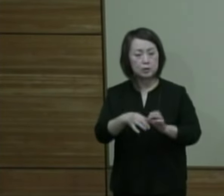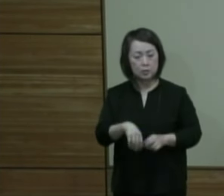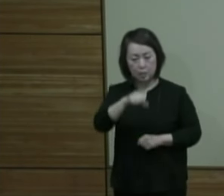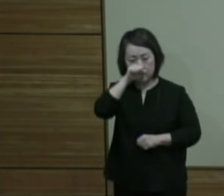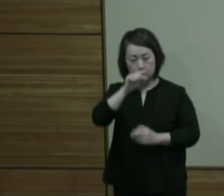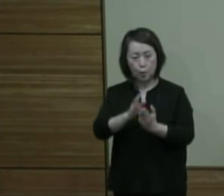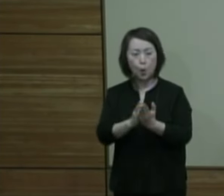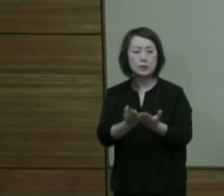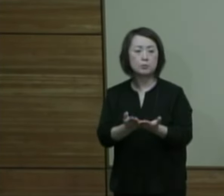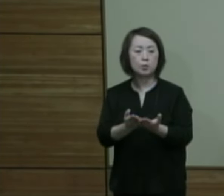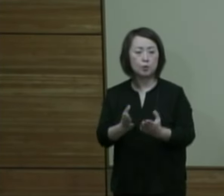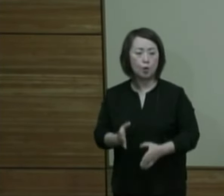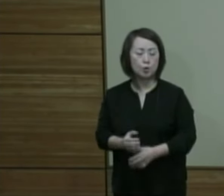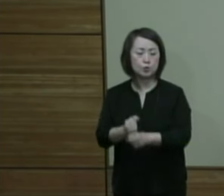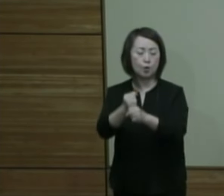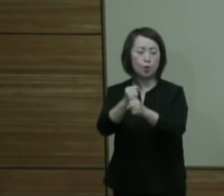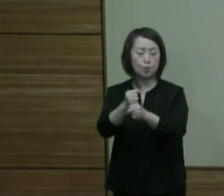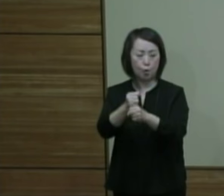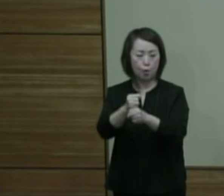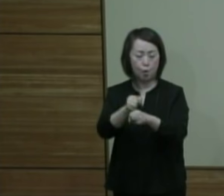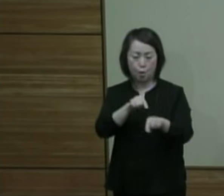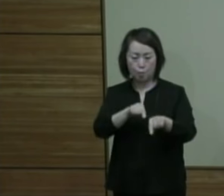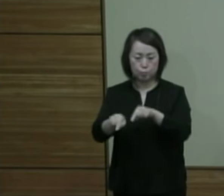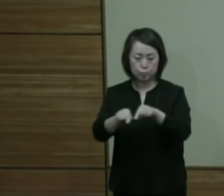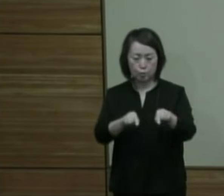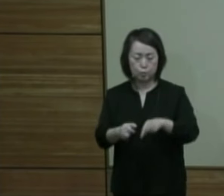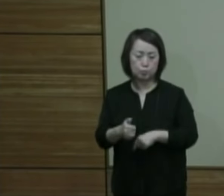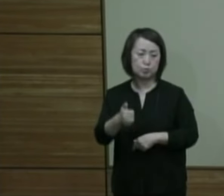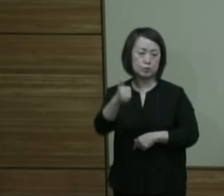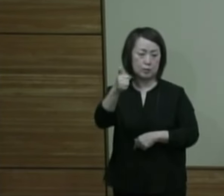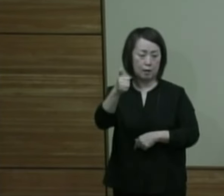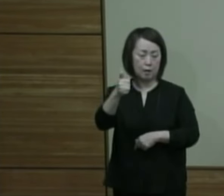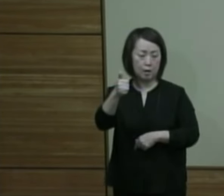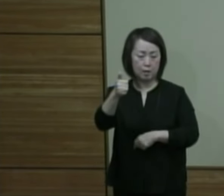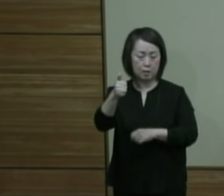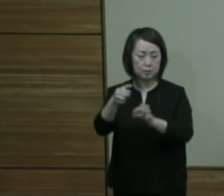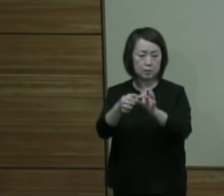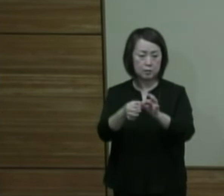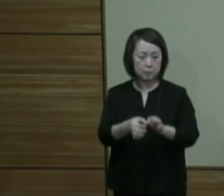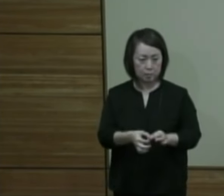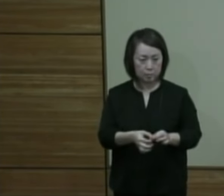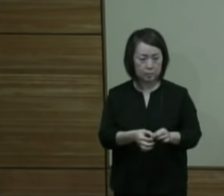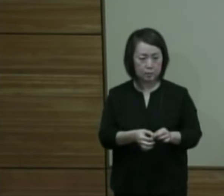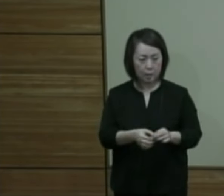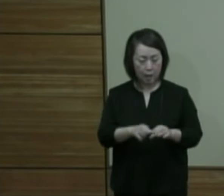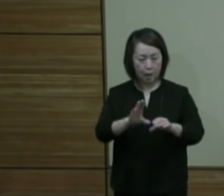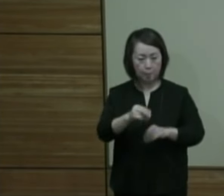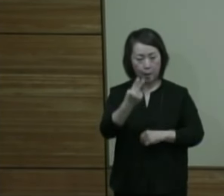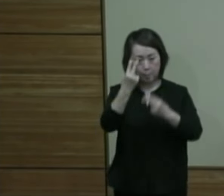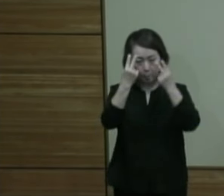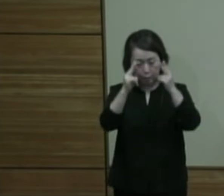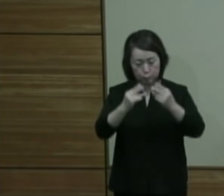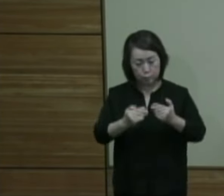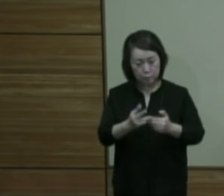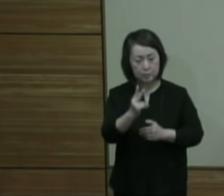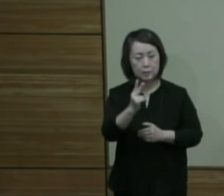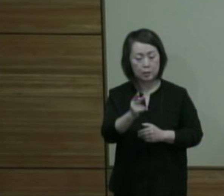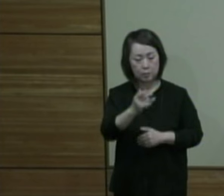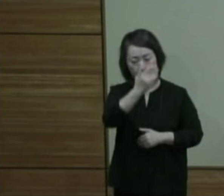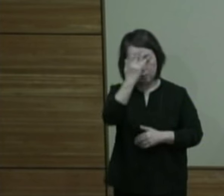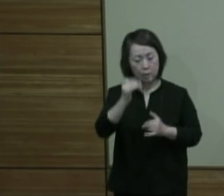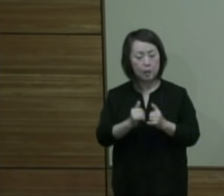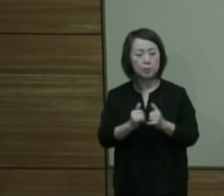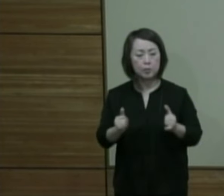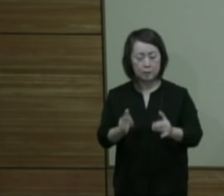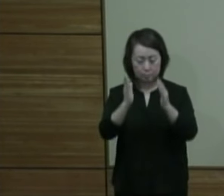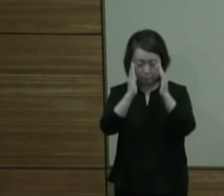総合プロデューサーのもと、中瀬課長を筆頭にですね、万博推進課の若い皆さんが非常に一生懸